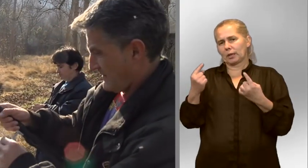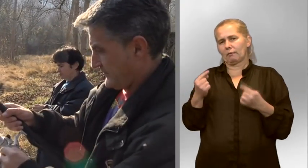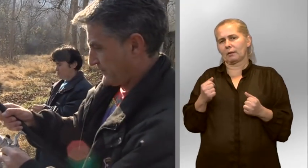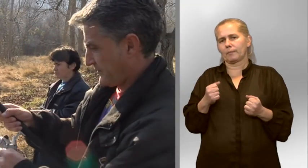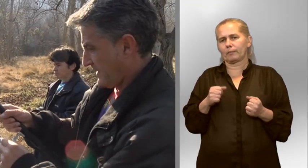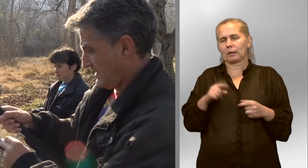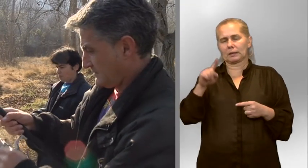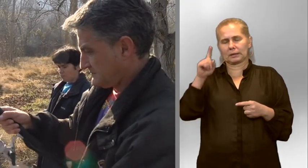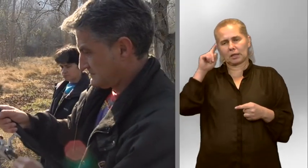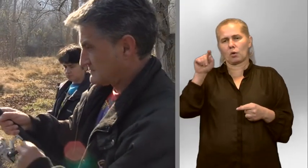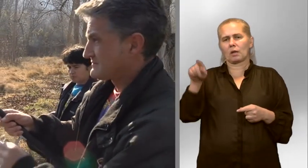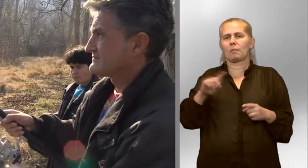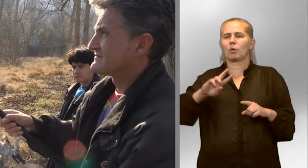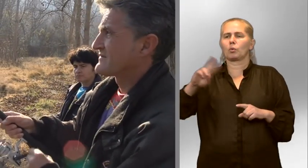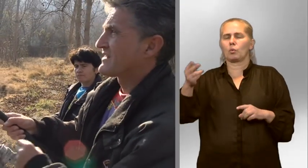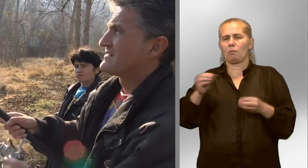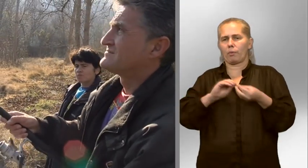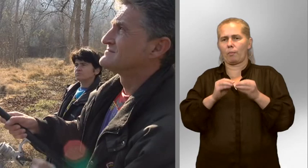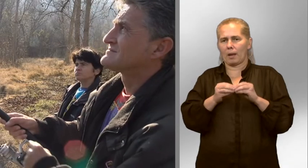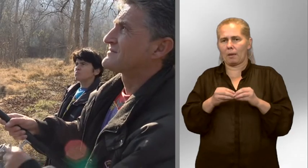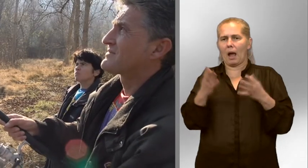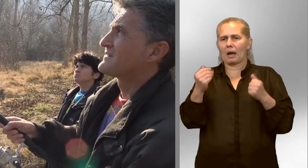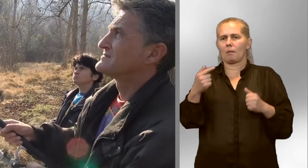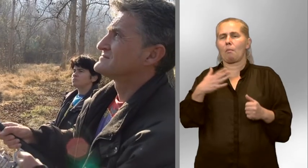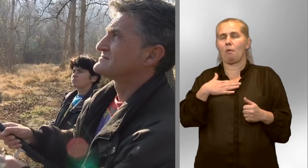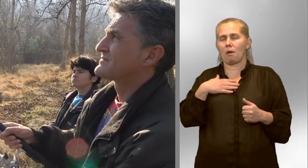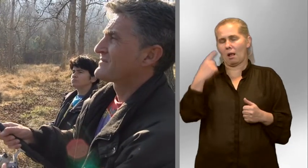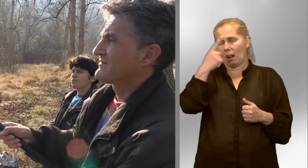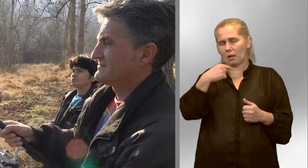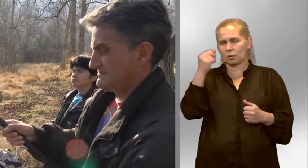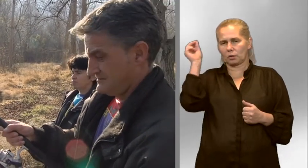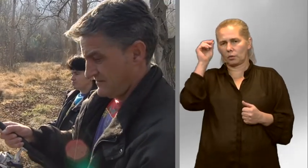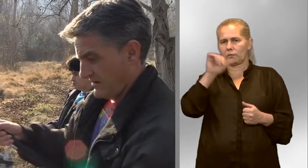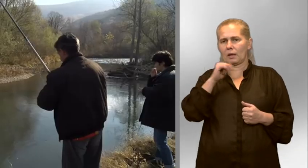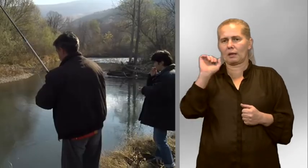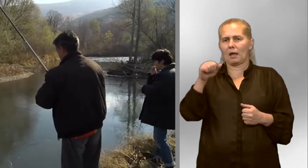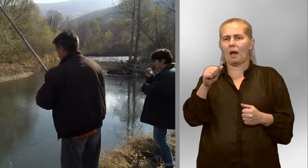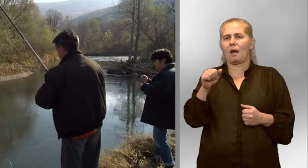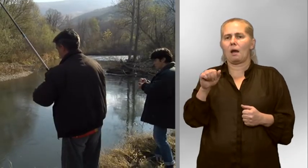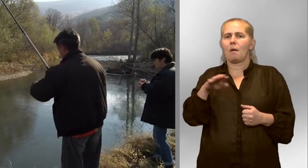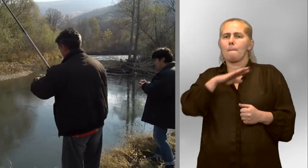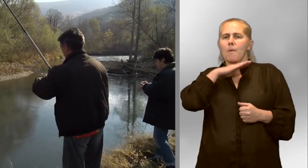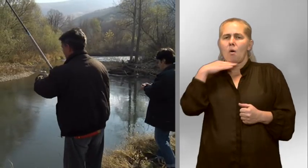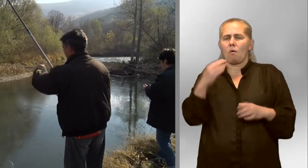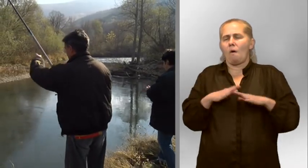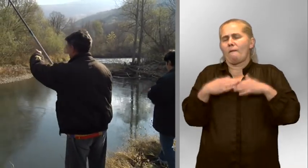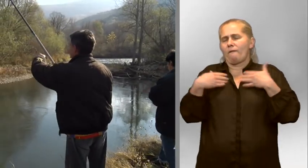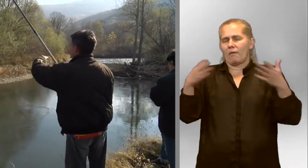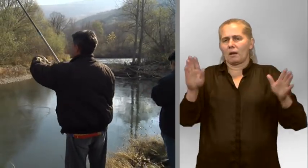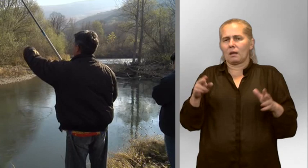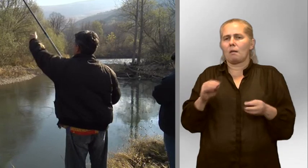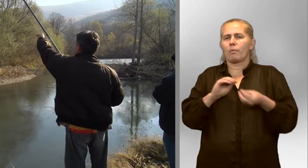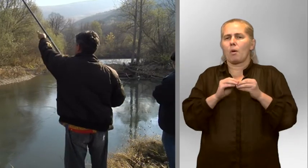malo drugačije postavljeno. Znači, oni imaju druge probleme, ali moje lično iskustvo da je mnogo veći problem